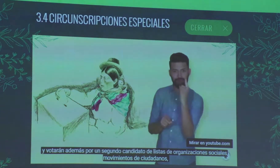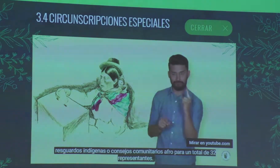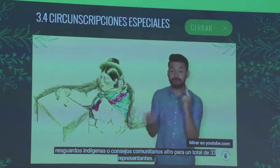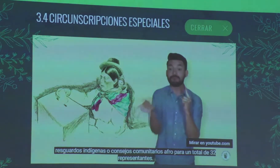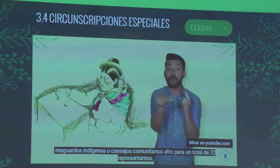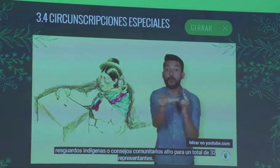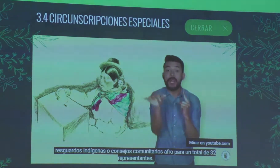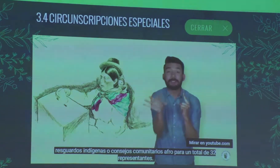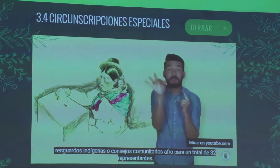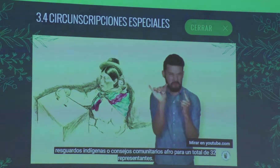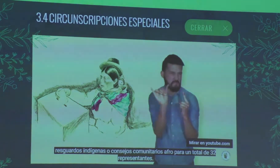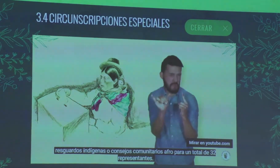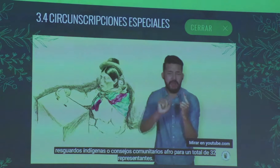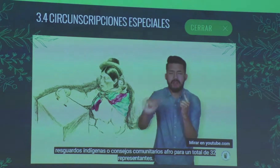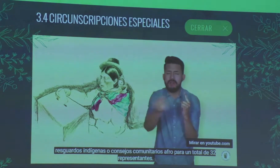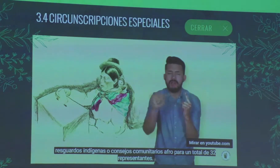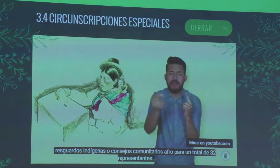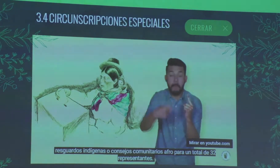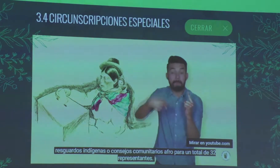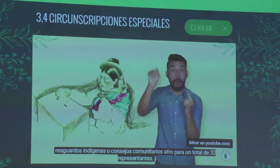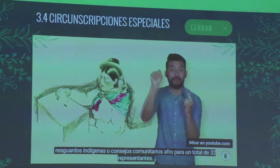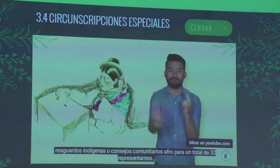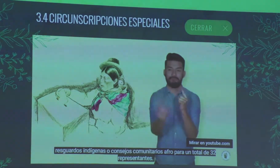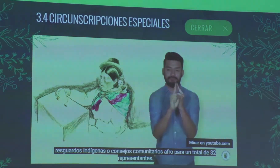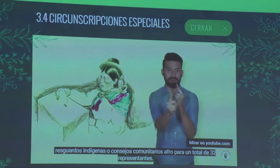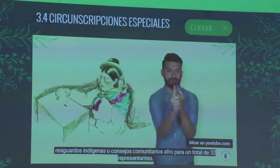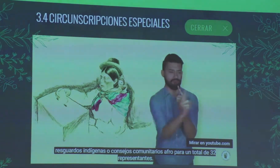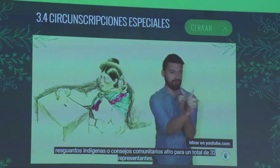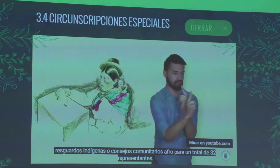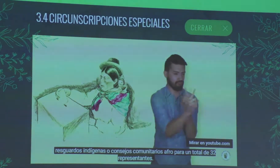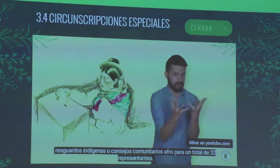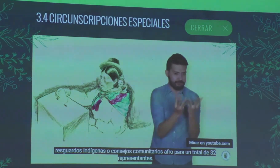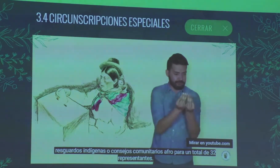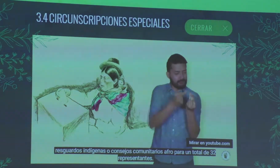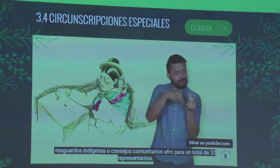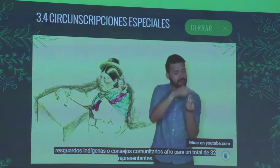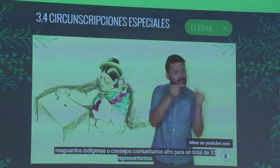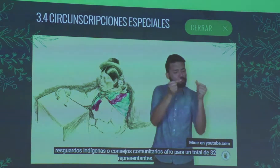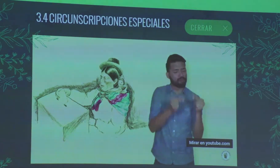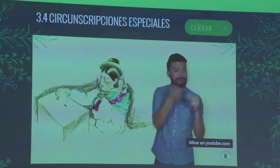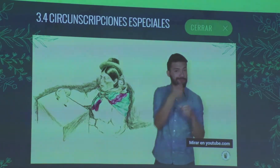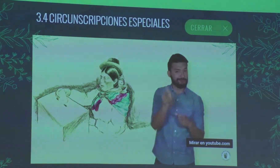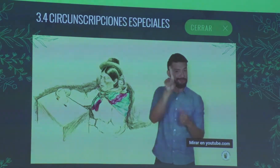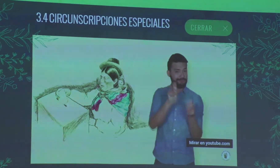ciudadanos, resguardos indígenas o consejos comunitarios afro para un total de 32 representantes.